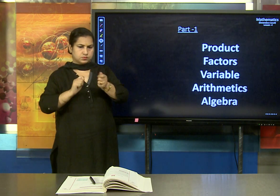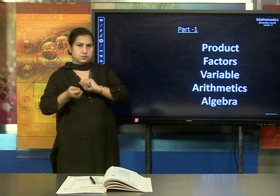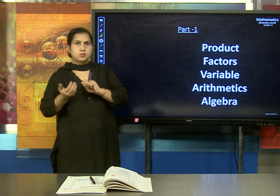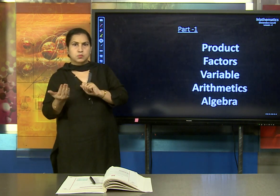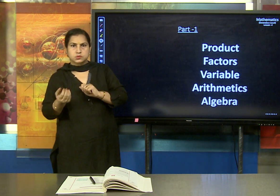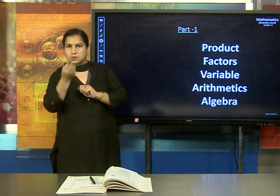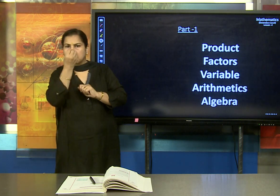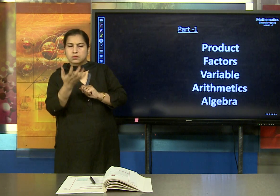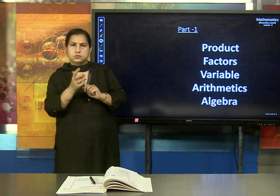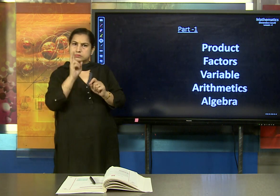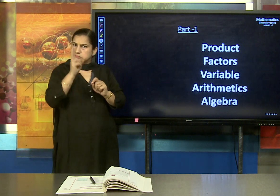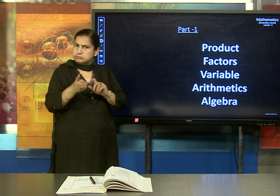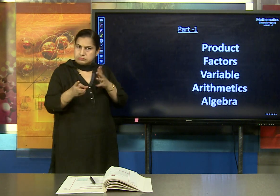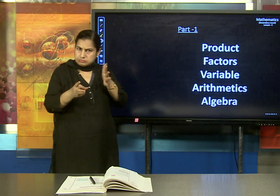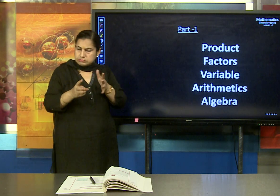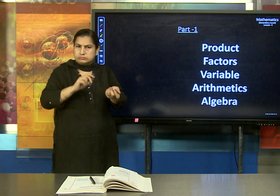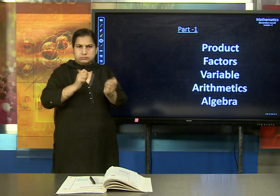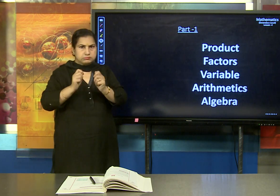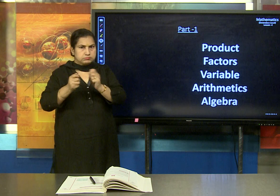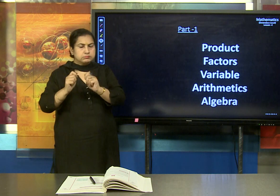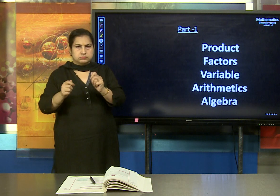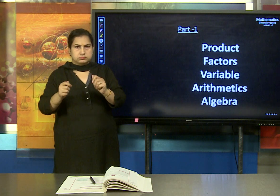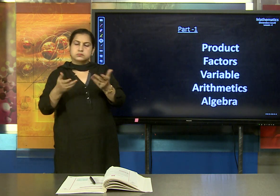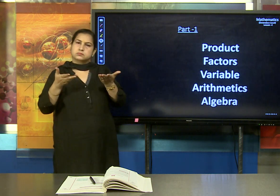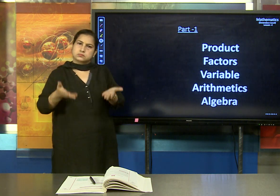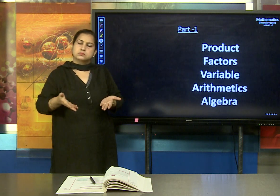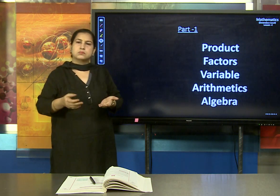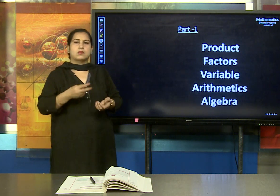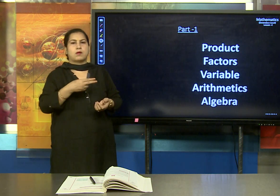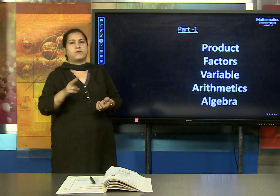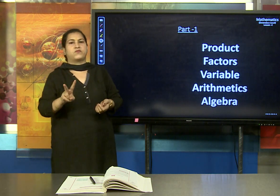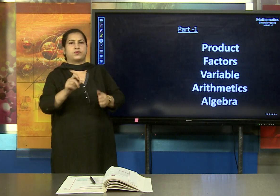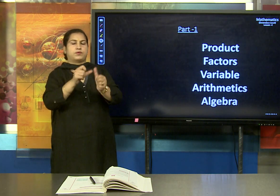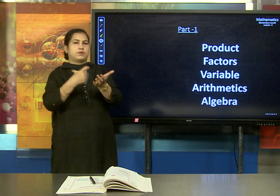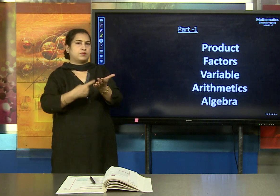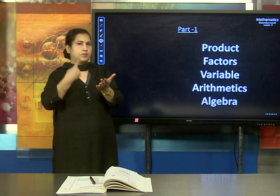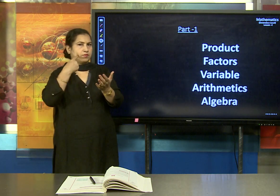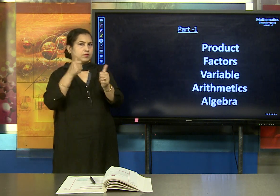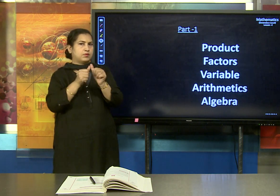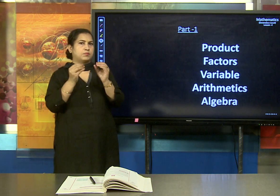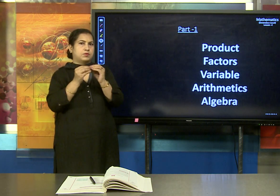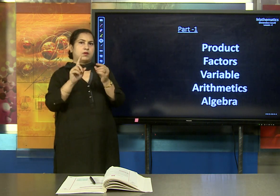जो नंबर्स एक जैसे नहीं रहते, बदलते रहते हैं, उन्हें वेरिएबल्स कहा जाता है, उनको हमने